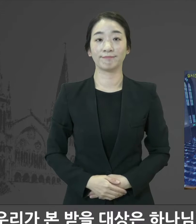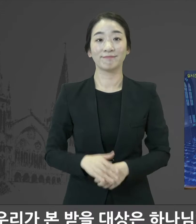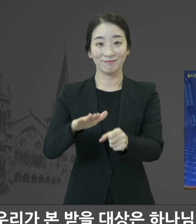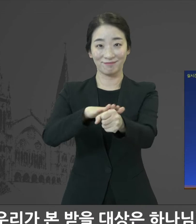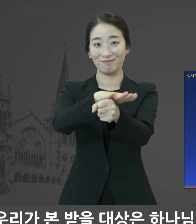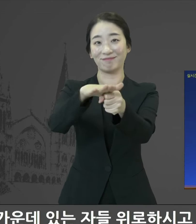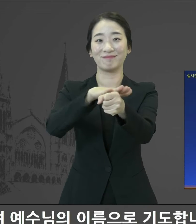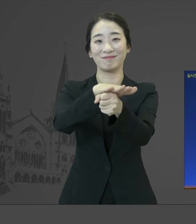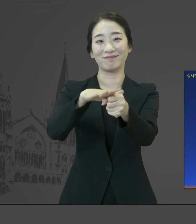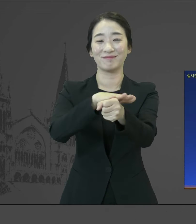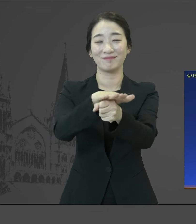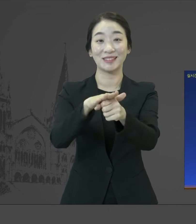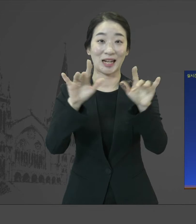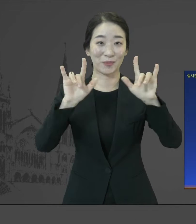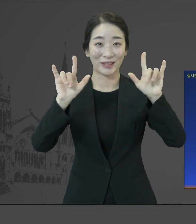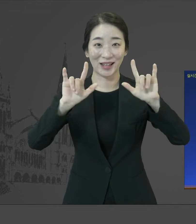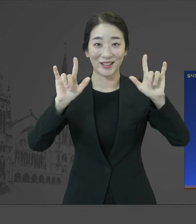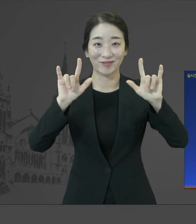사랑합니다.